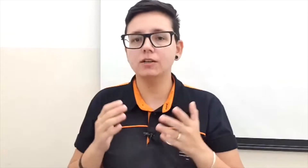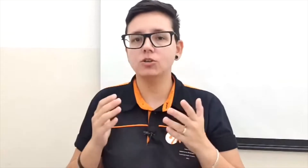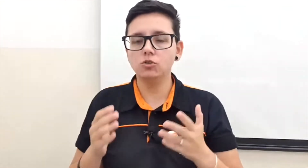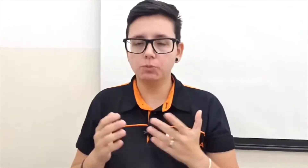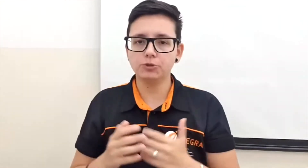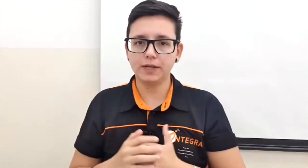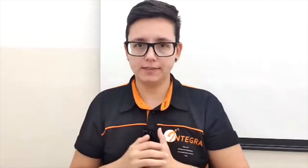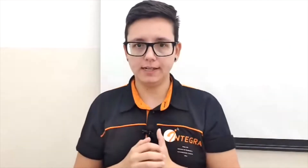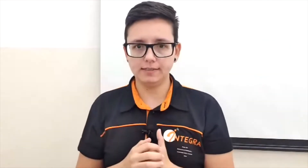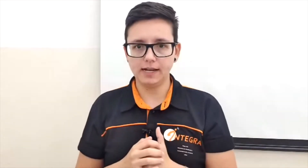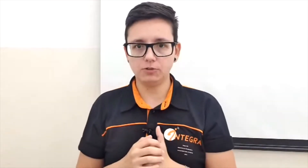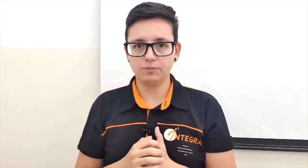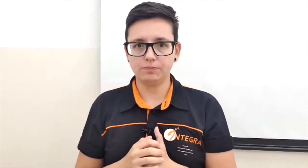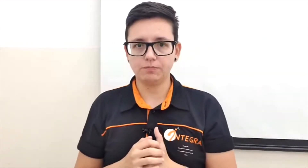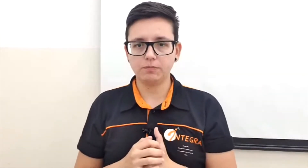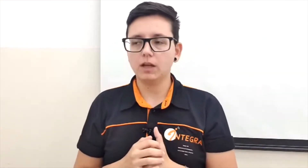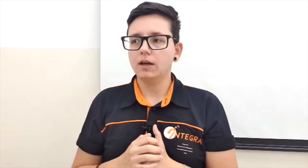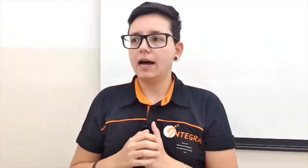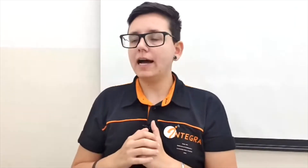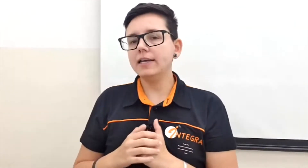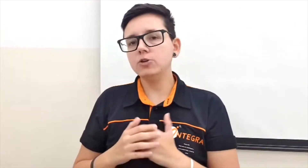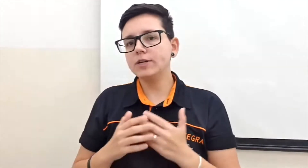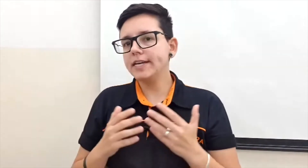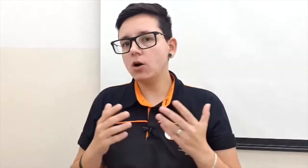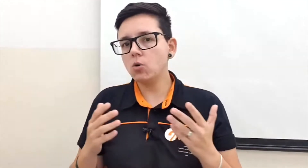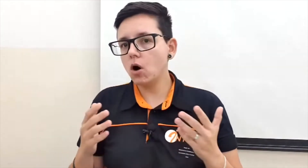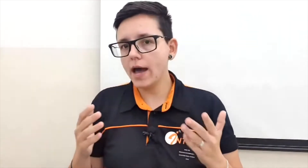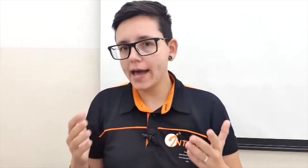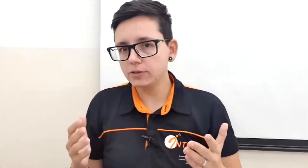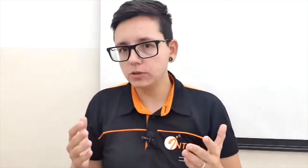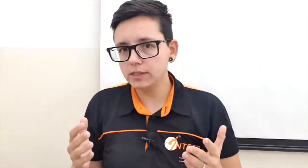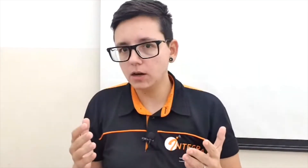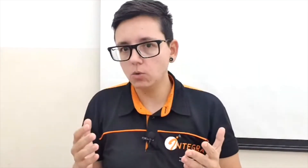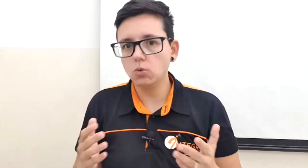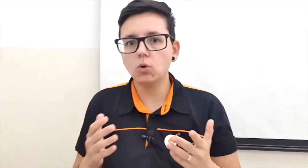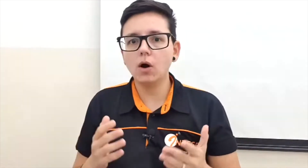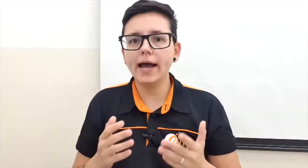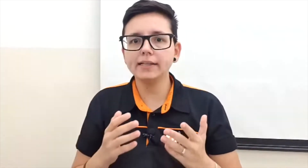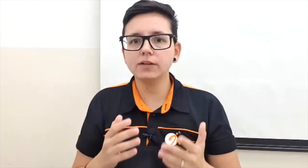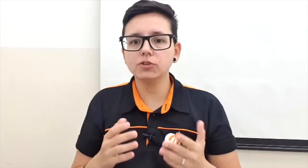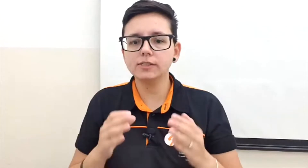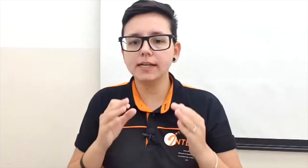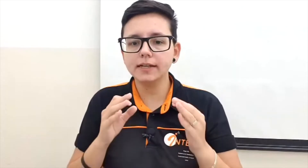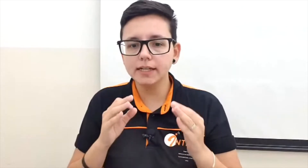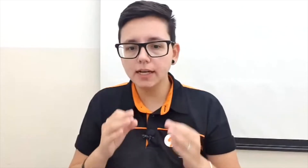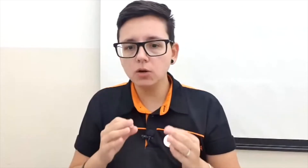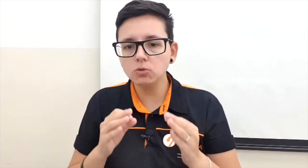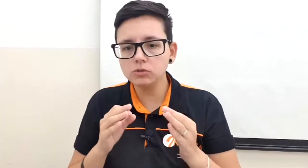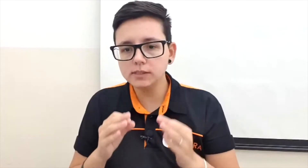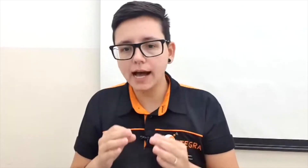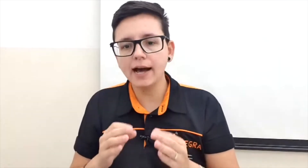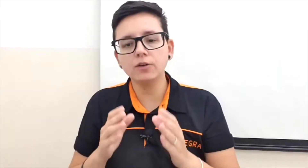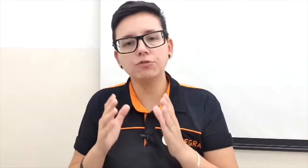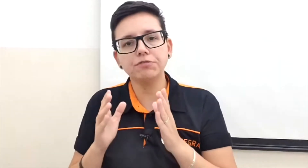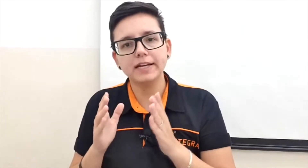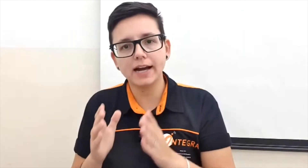do português sinalizado. Aline, o que é o correto, então? O correto é você não usar o